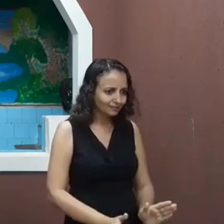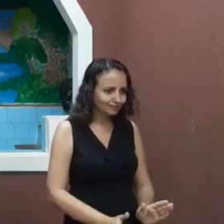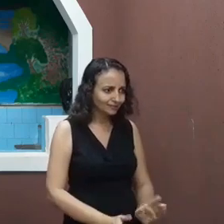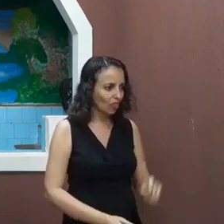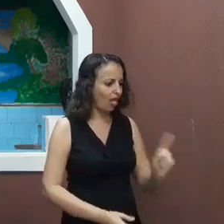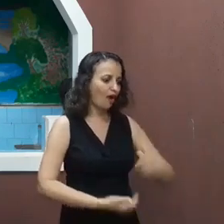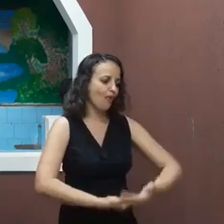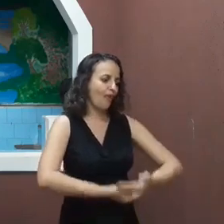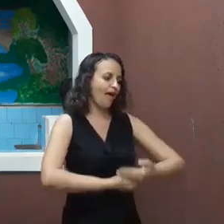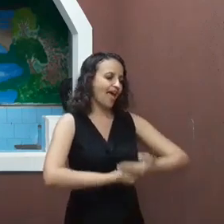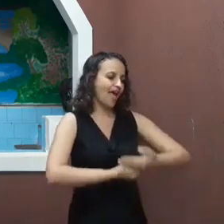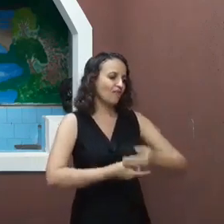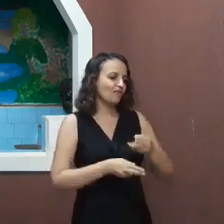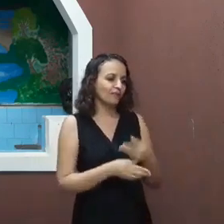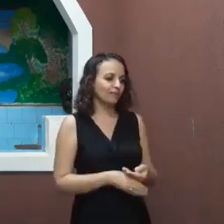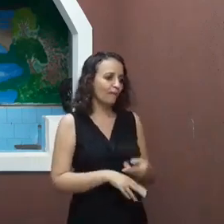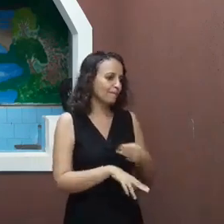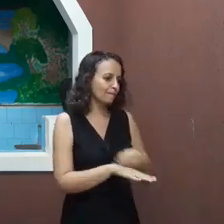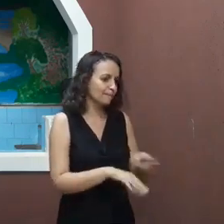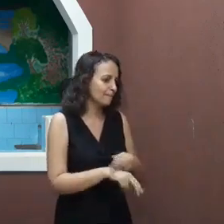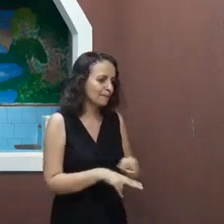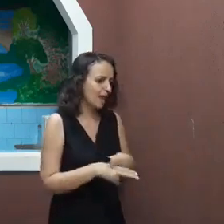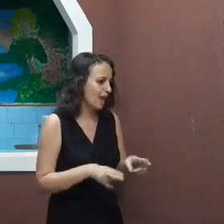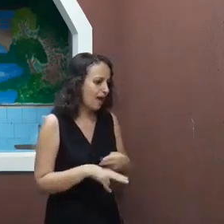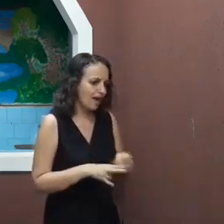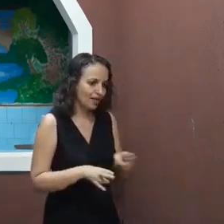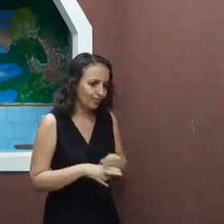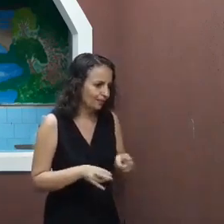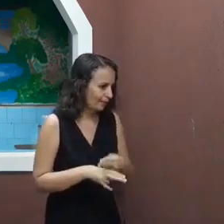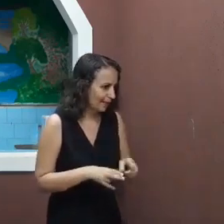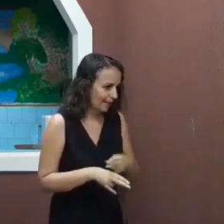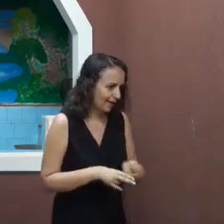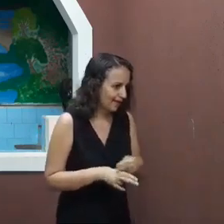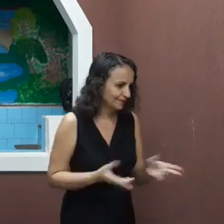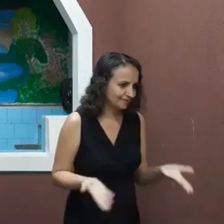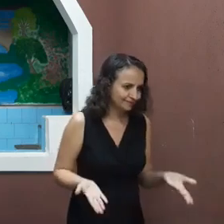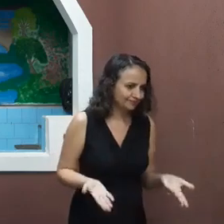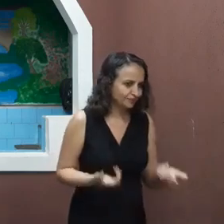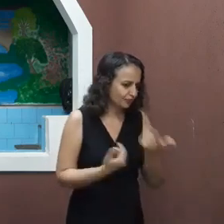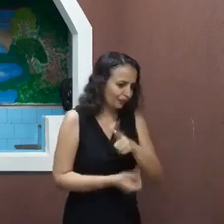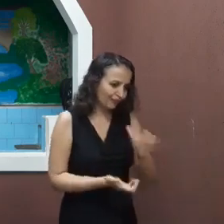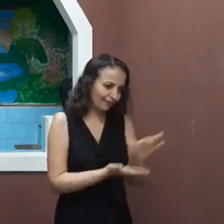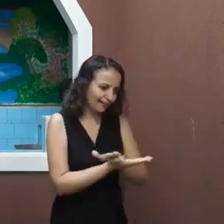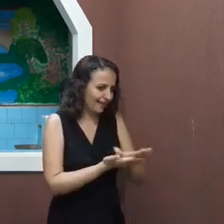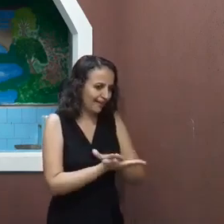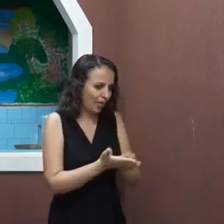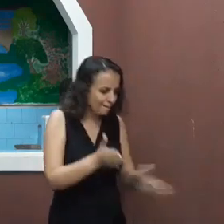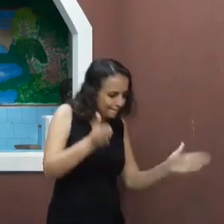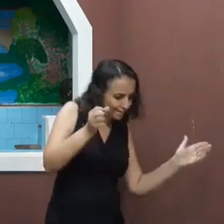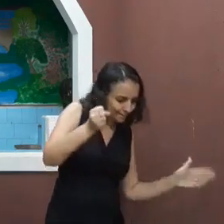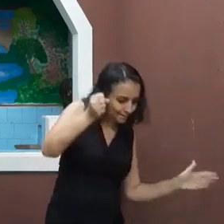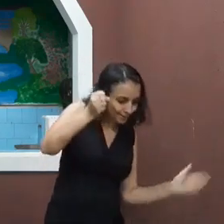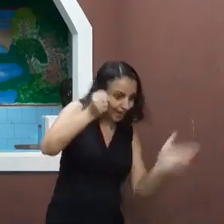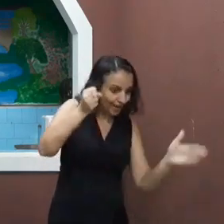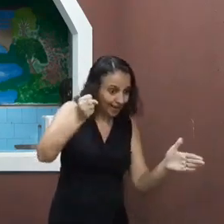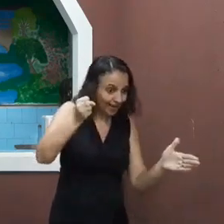nada, peladinho levando tapa, não é? E sai desse mundo de